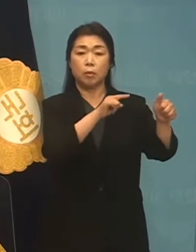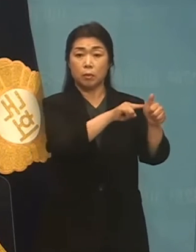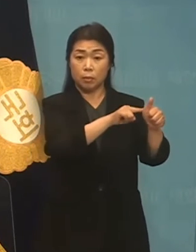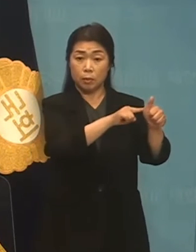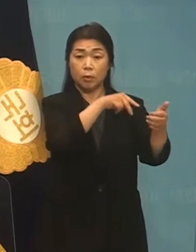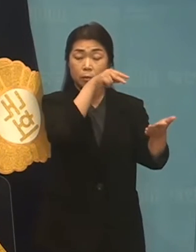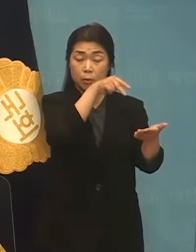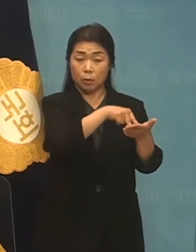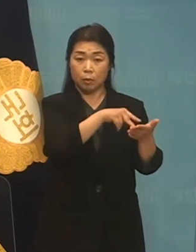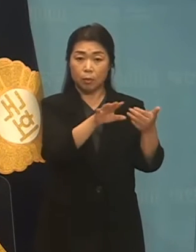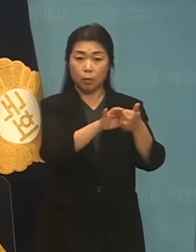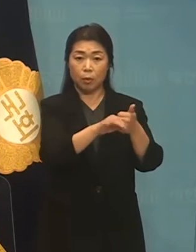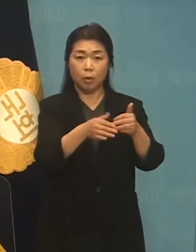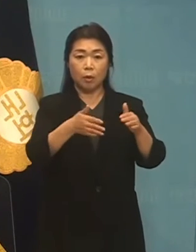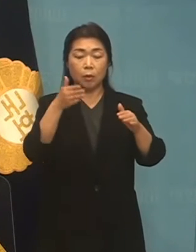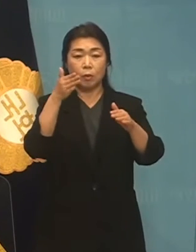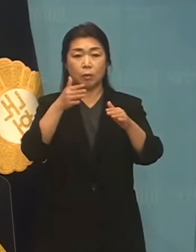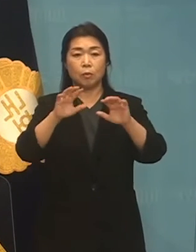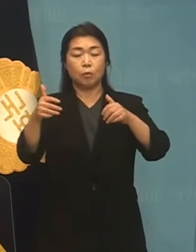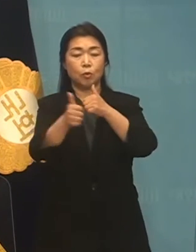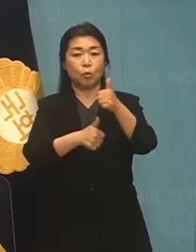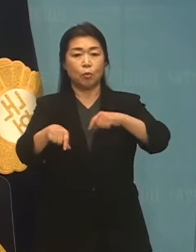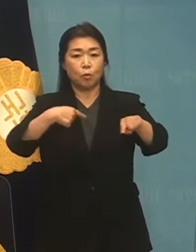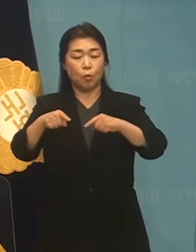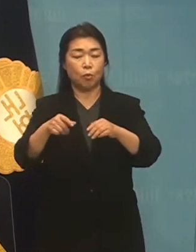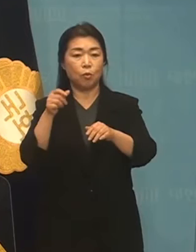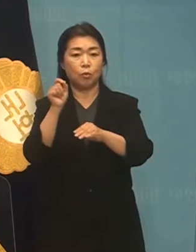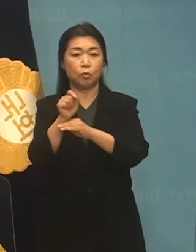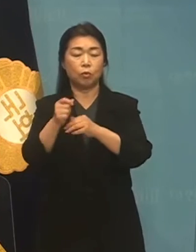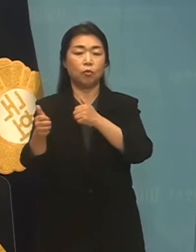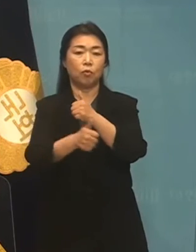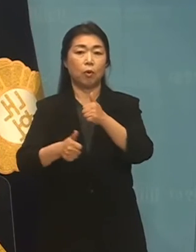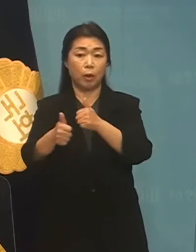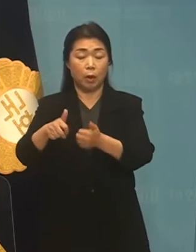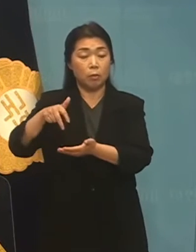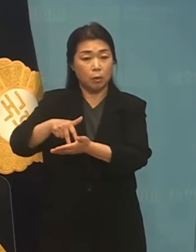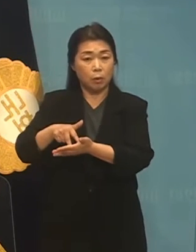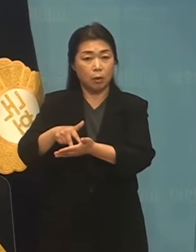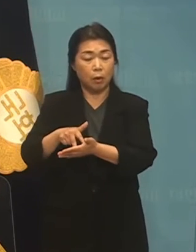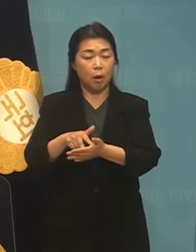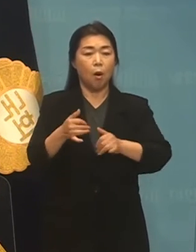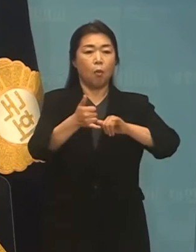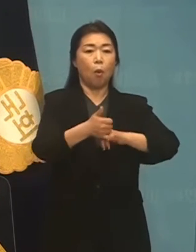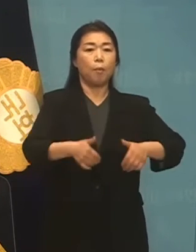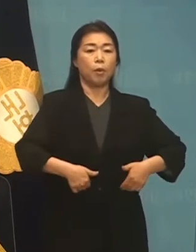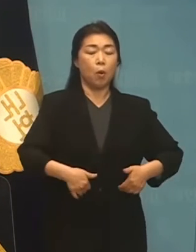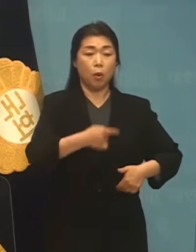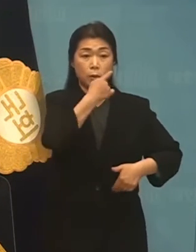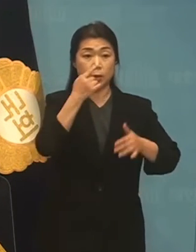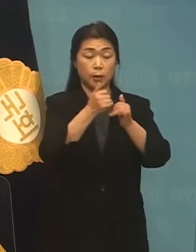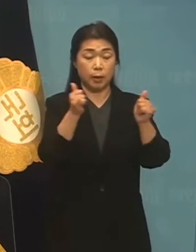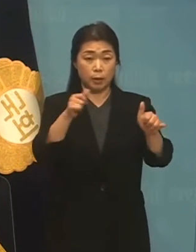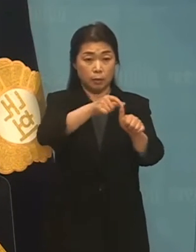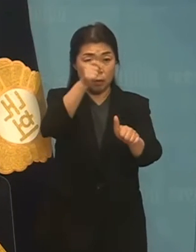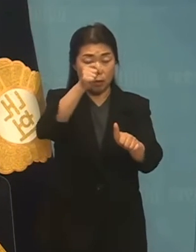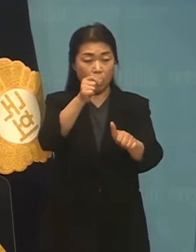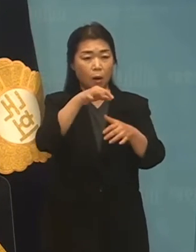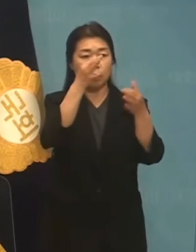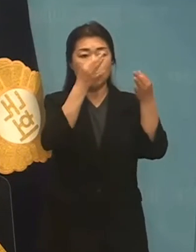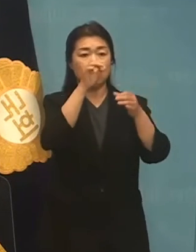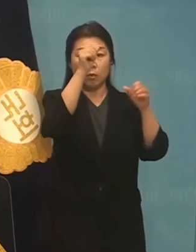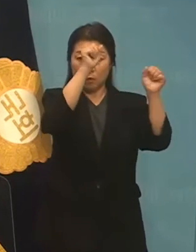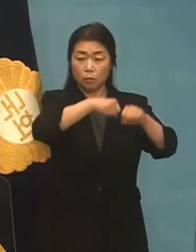국민의힘 측은 정무위원회 국감을 앞두고 화천 대유 진상규명을 위해 꼭 필요한 적임 채택을 수용하지 않고